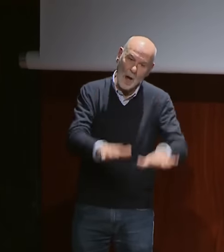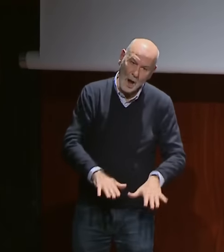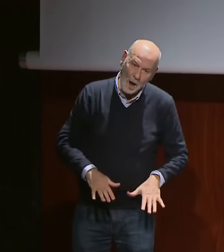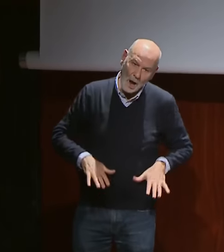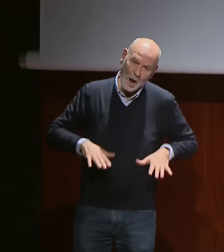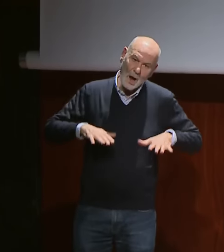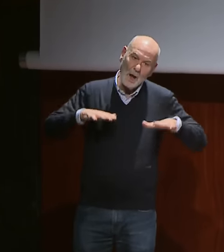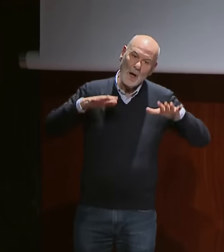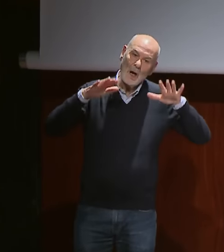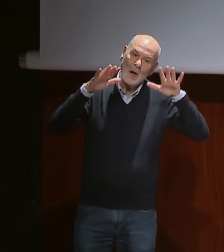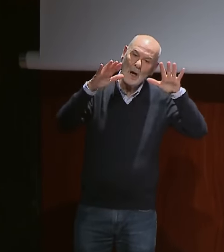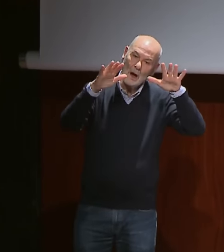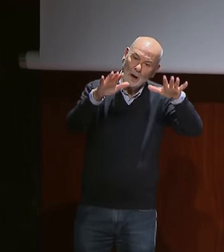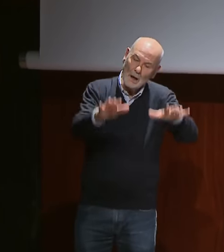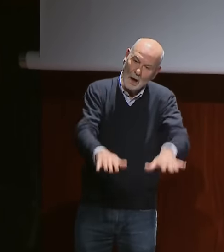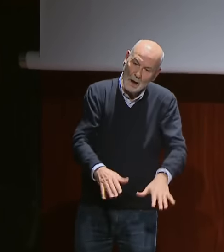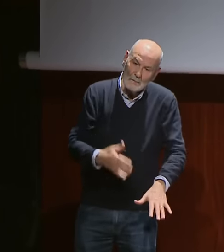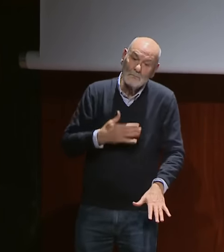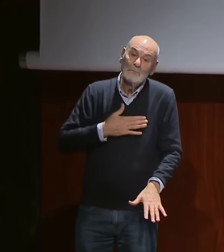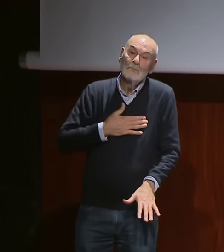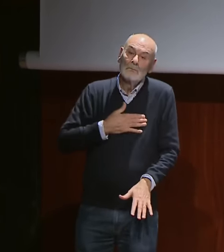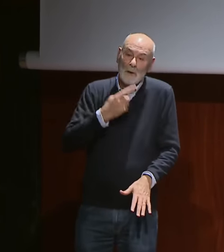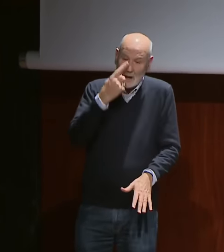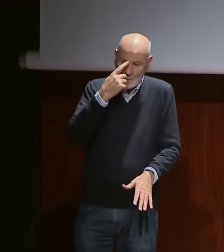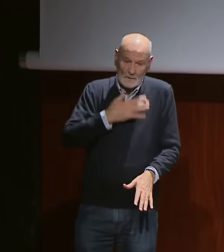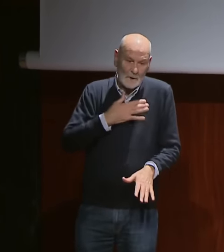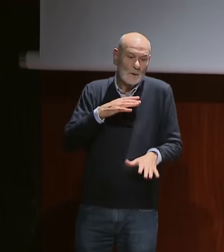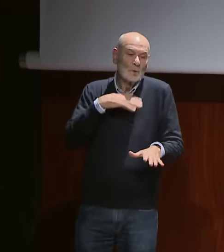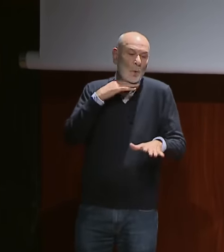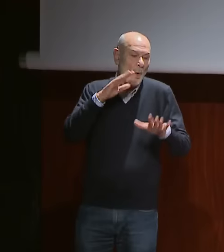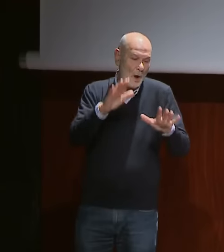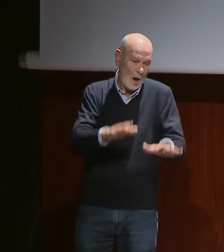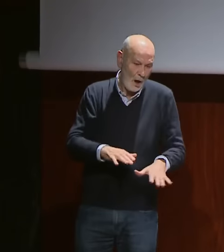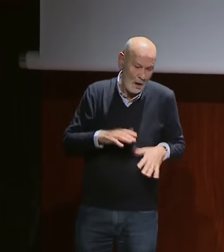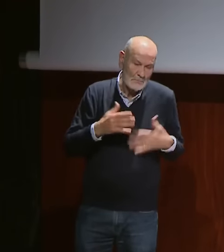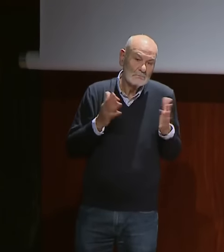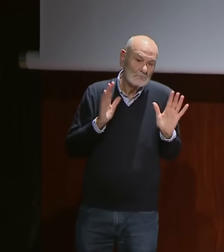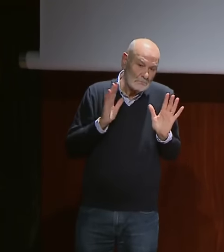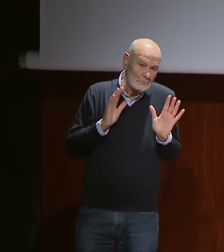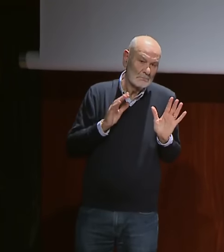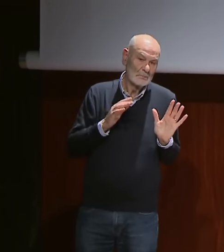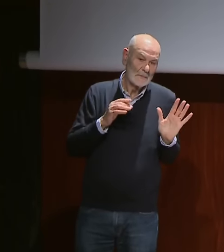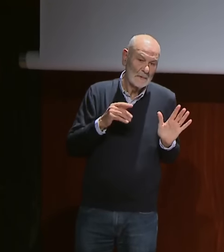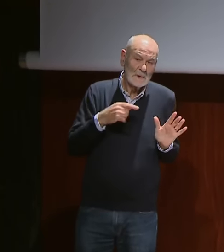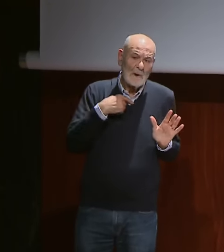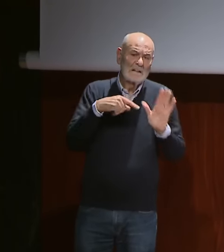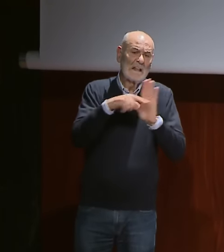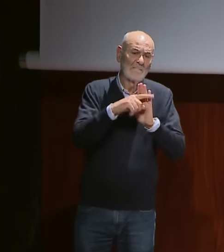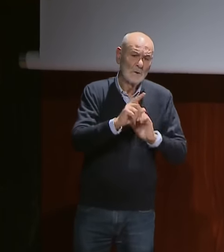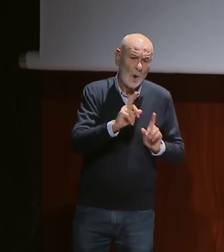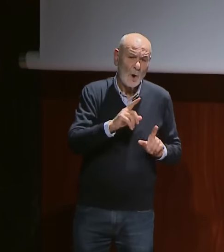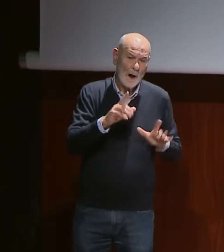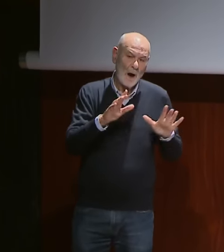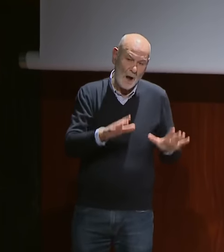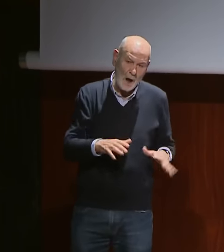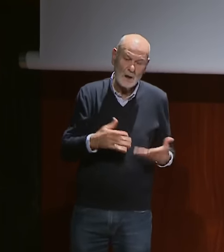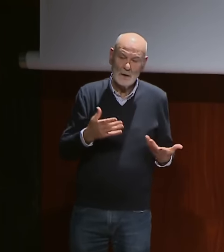entendante, ça se serait peut-être fait, mais de façon beaucoup plus lente et peut-être trop lente.